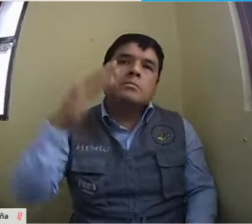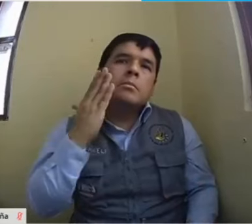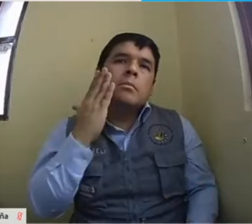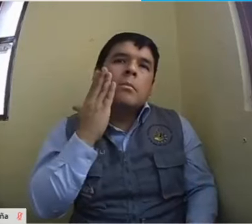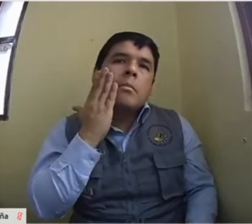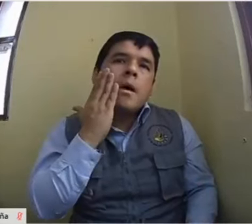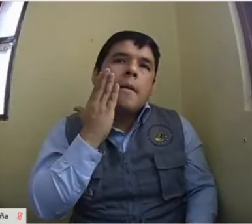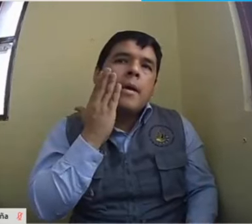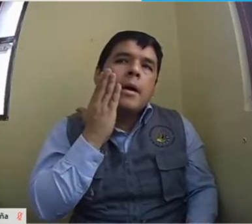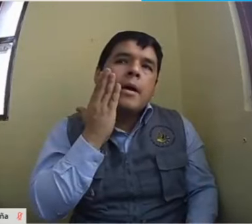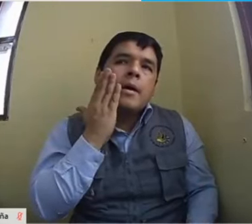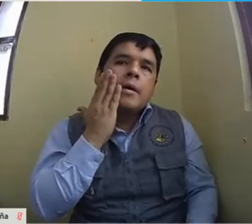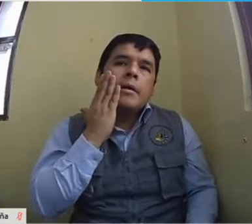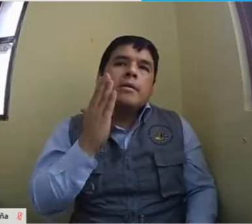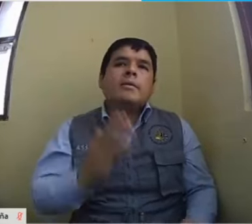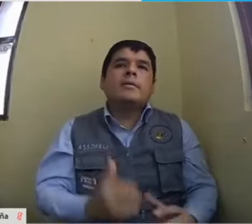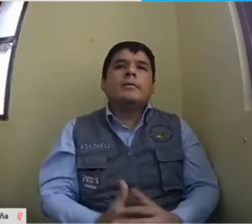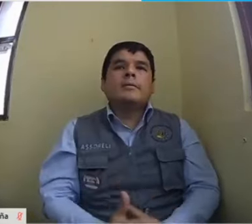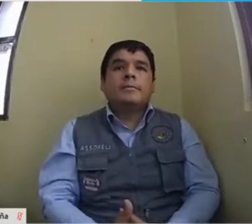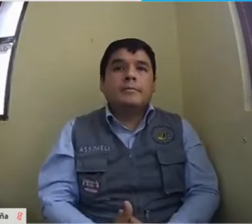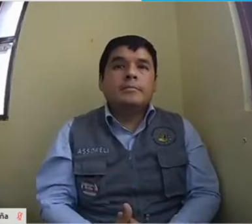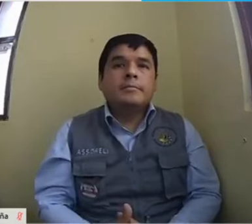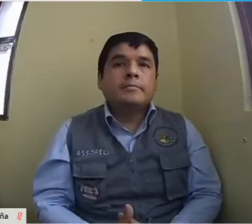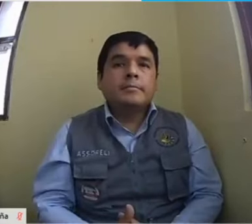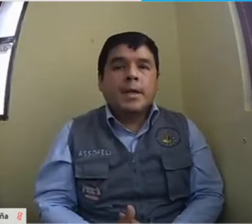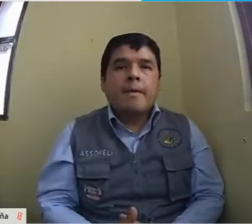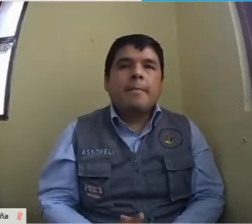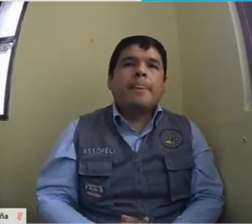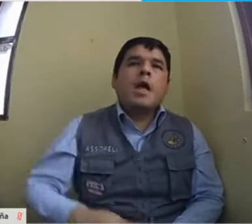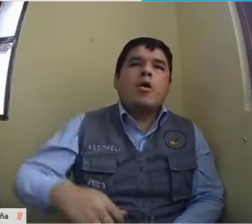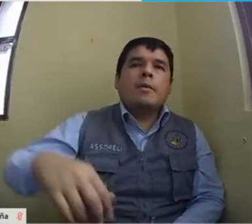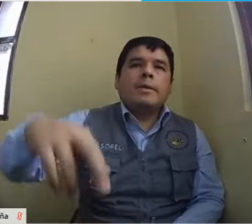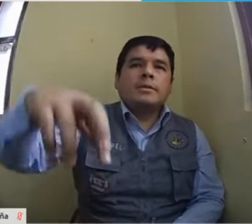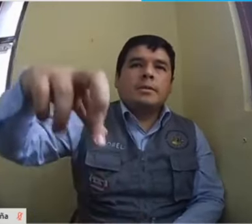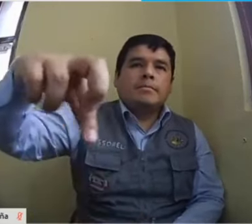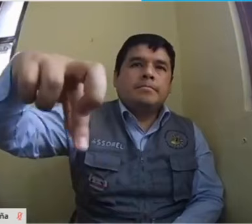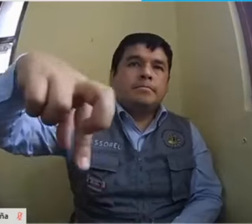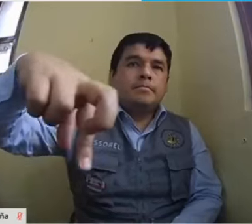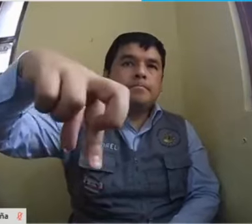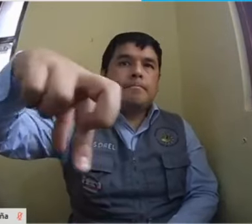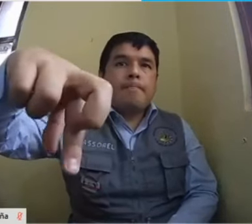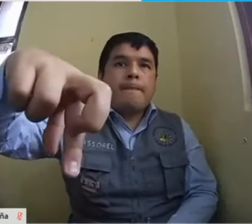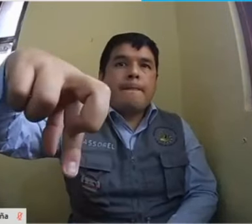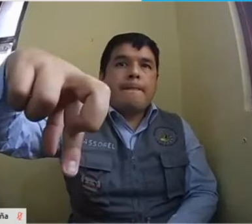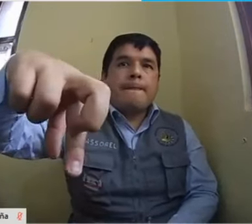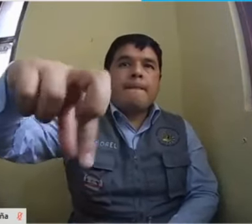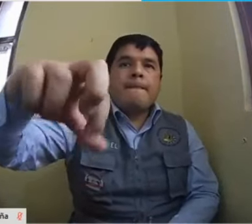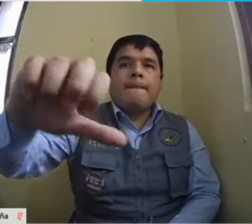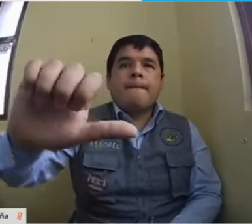También se usa la M, dice Ronald, pero más se usa la mano en la mejilla, es mamá.